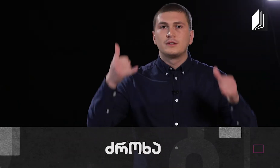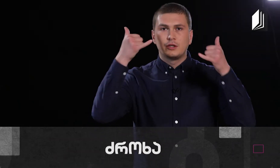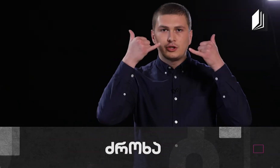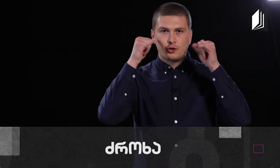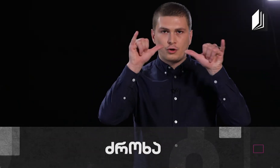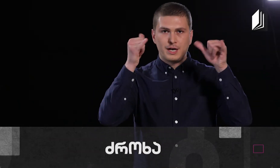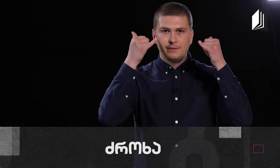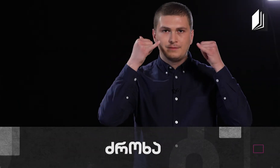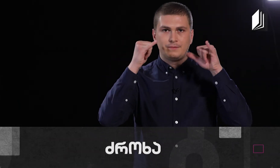ძროხა